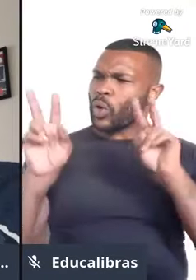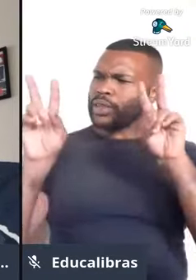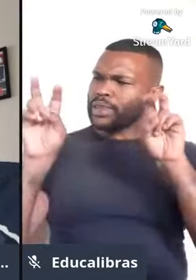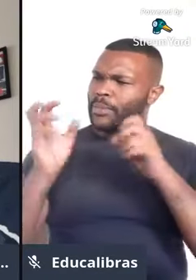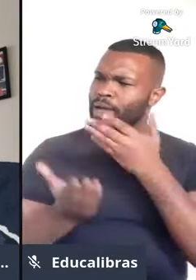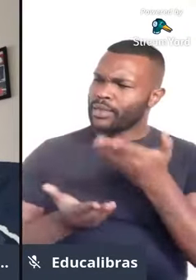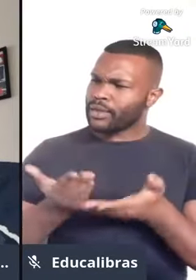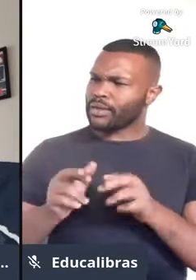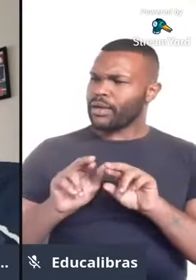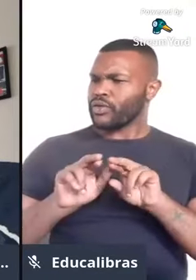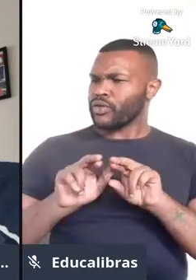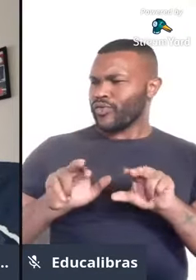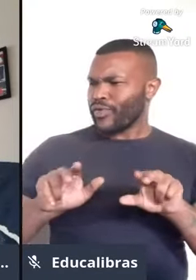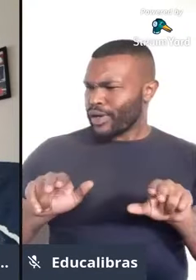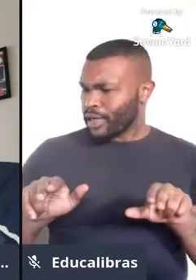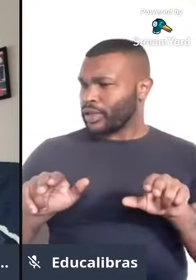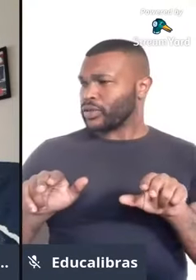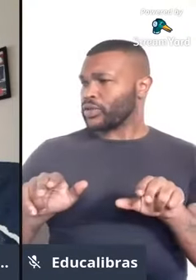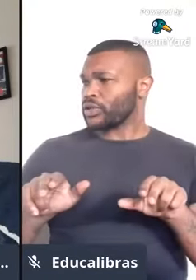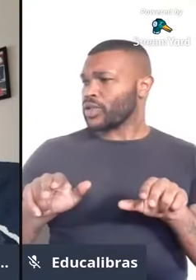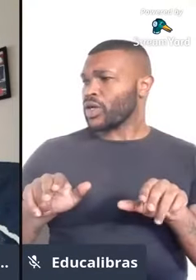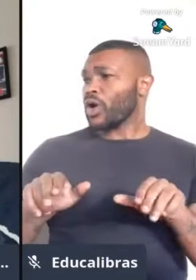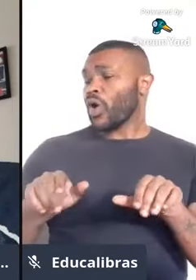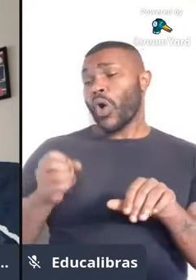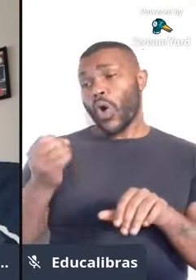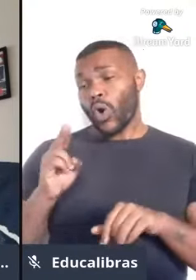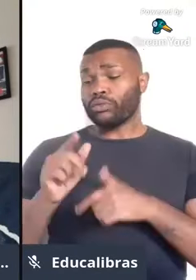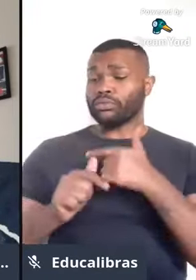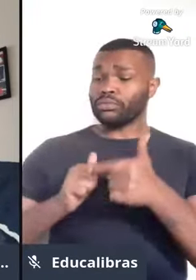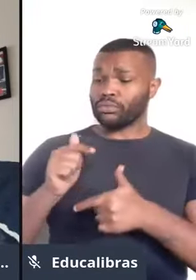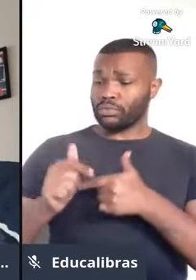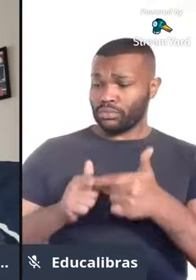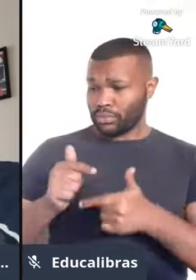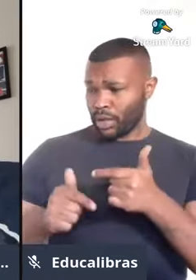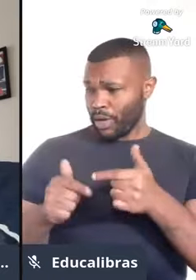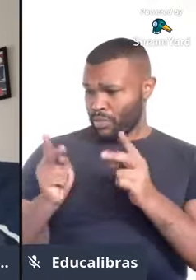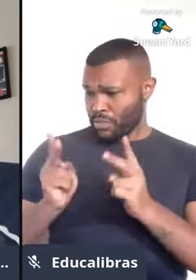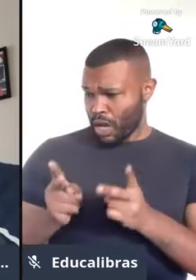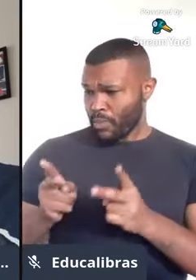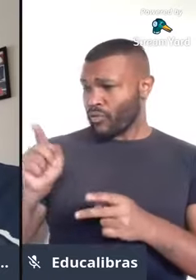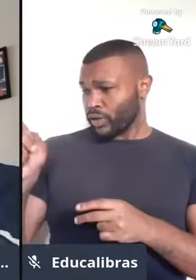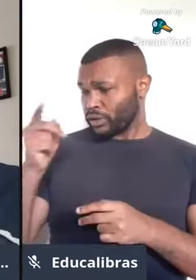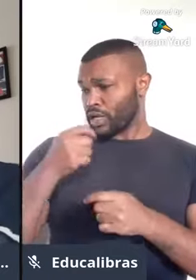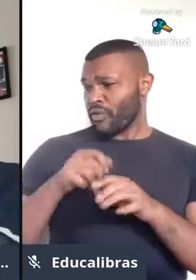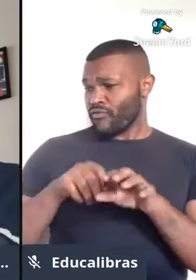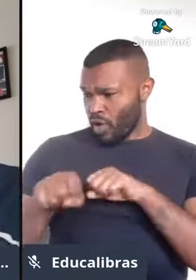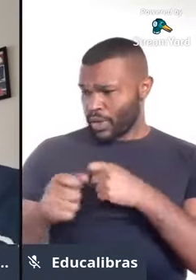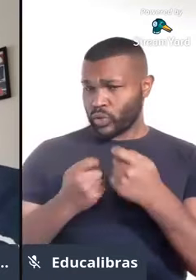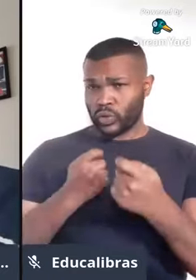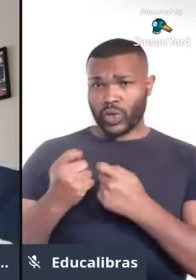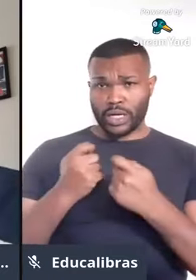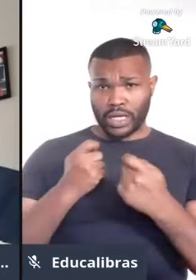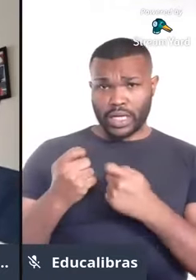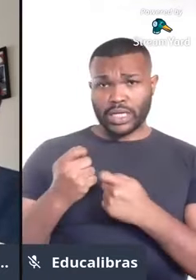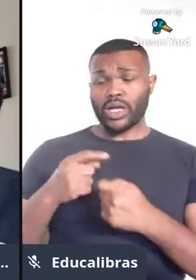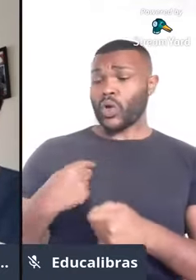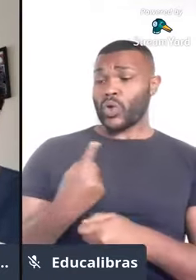mesmo com esse trabalho, quer dizer, você como jornalista, nós aqui como